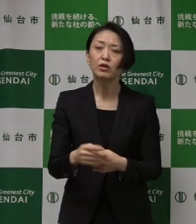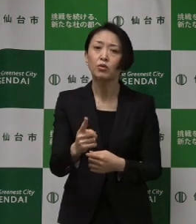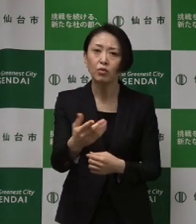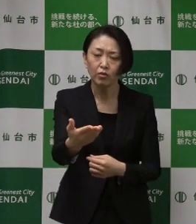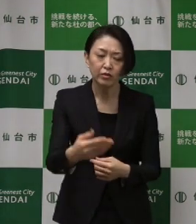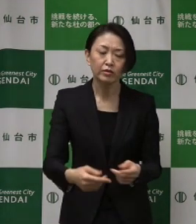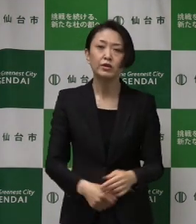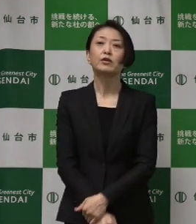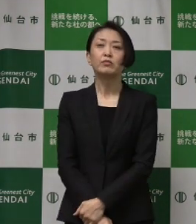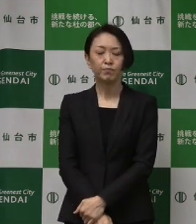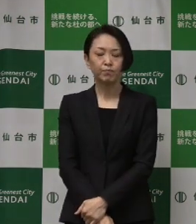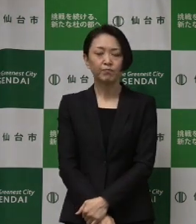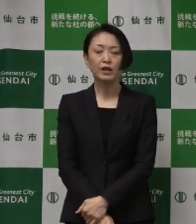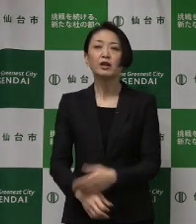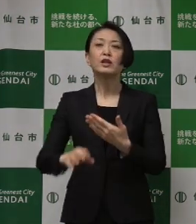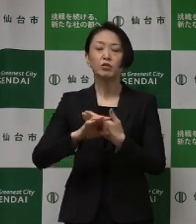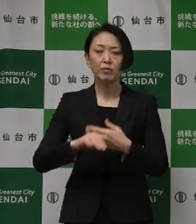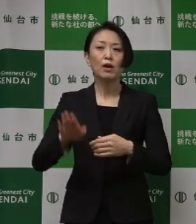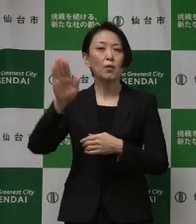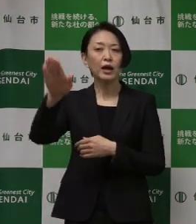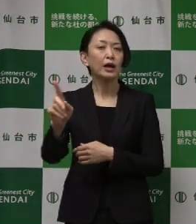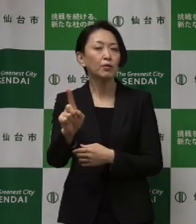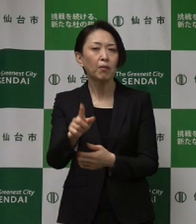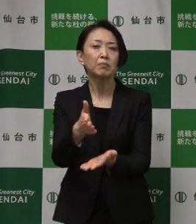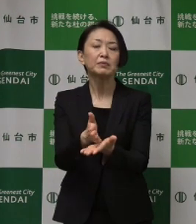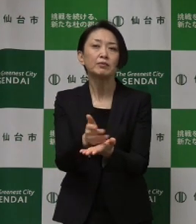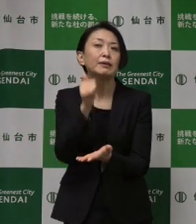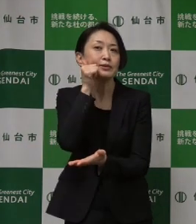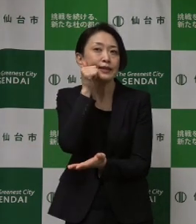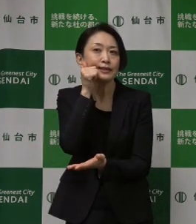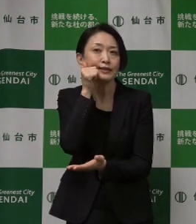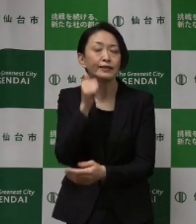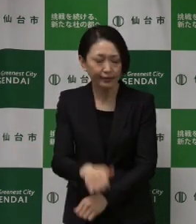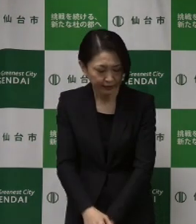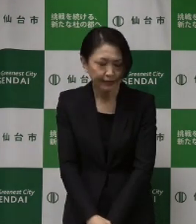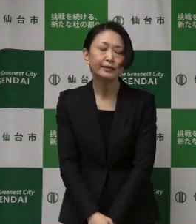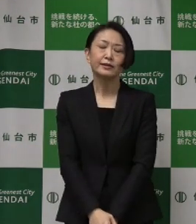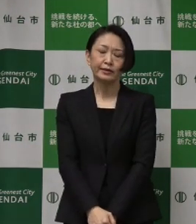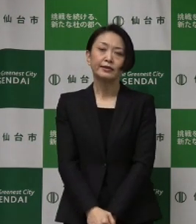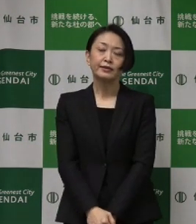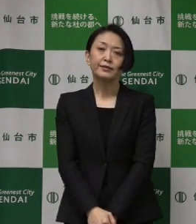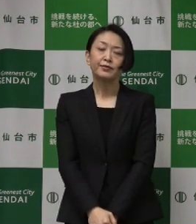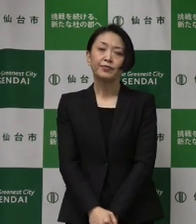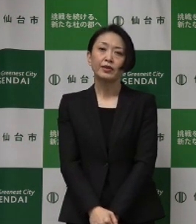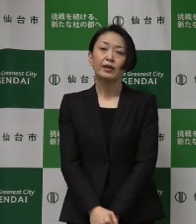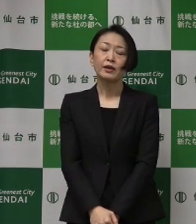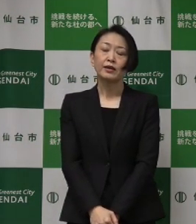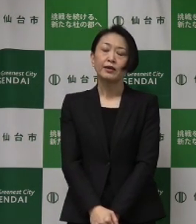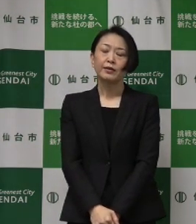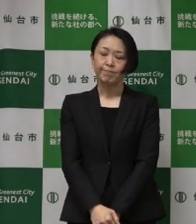でそうだろうというふうなことは申し上げ、ることはできないものです。